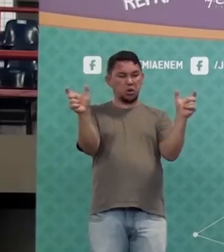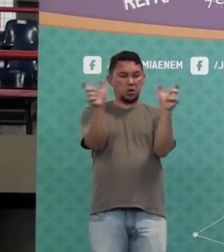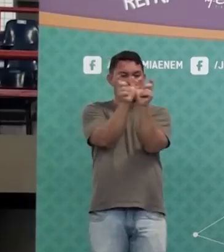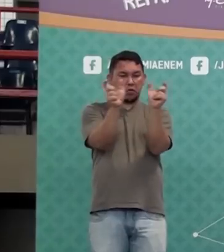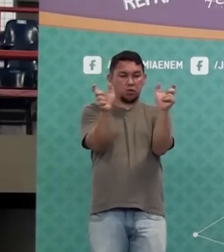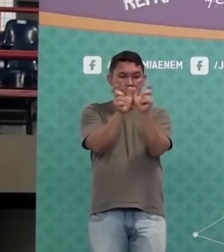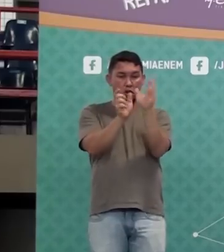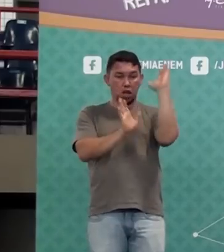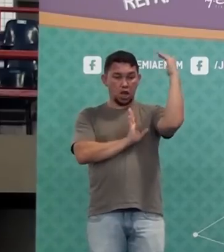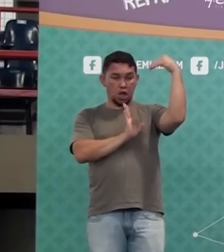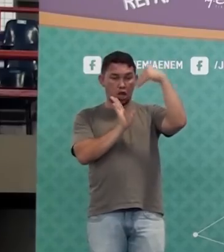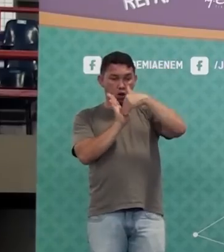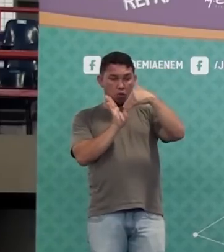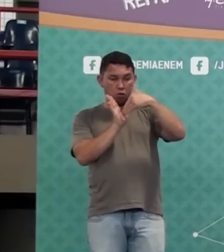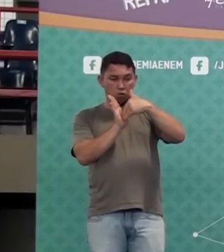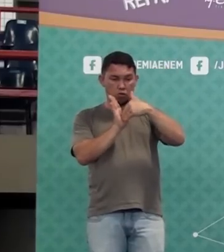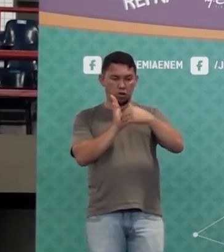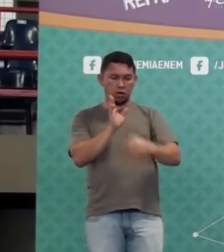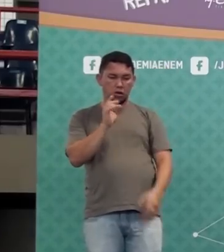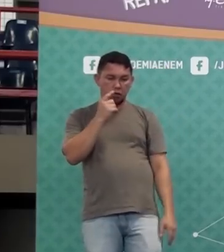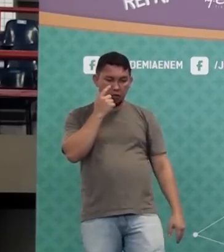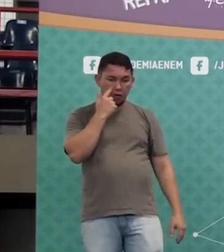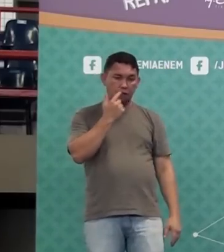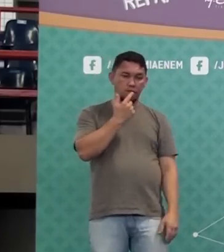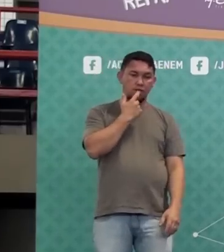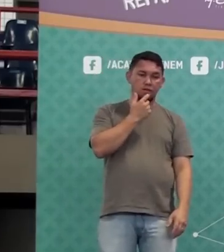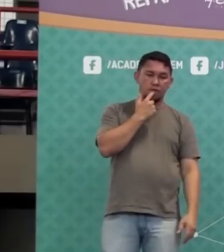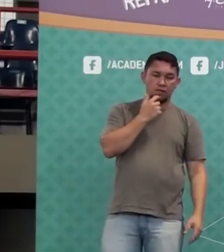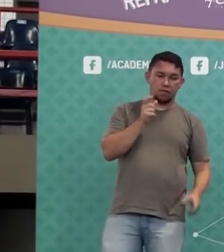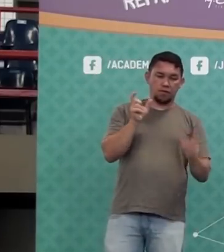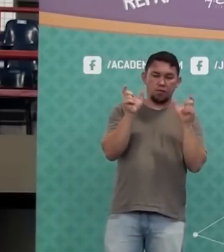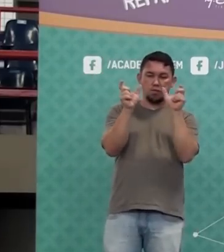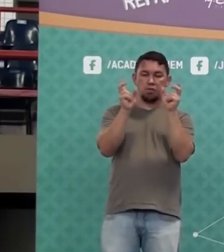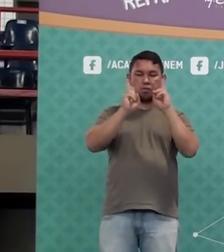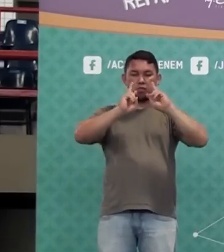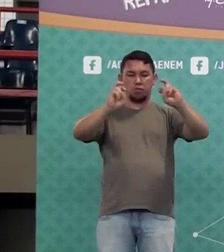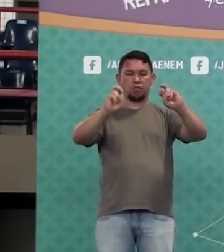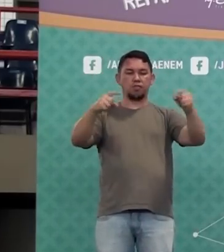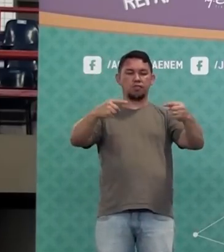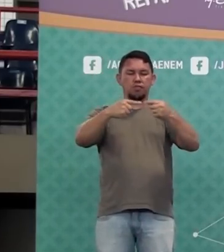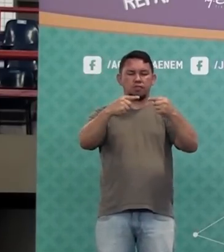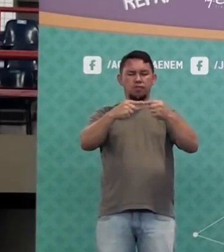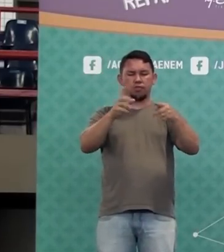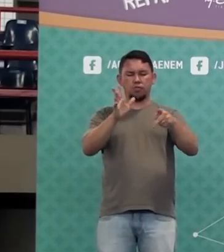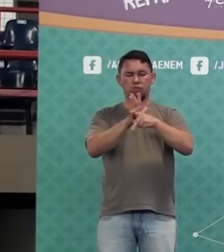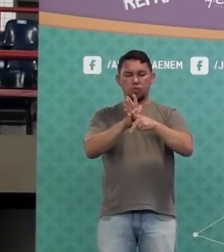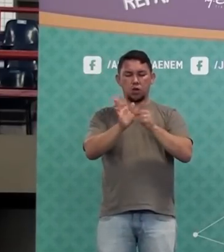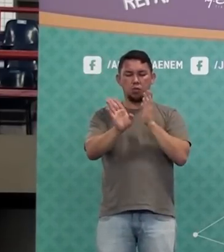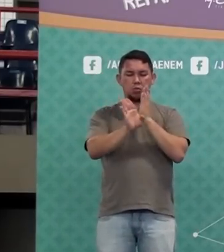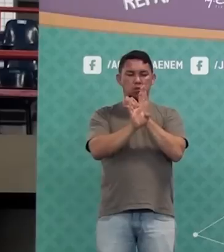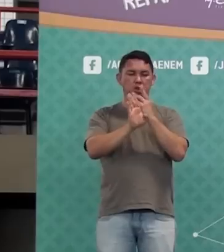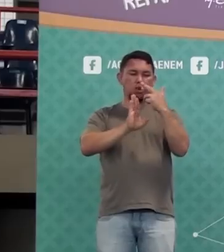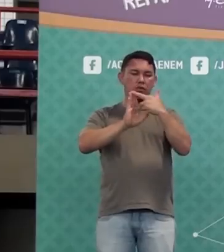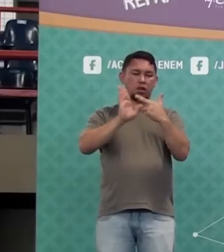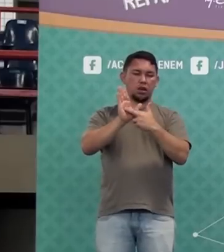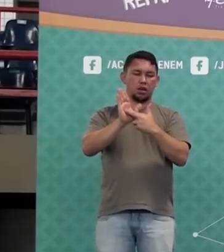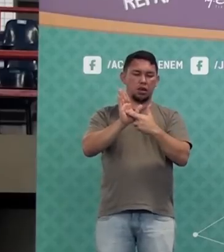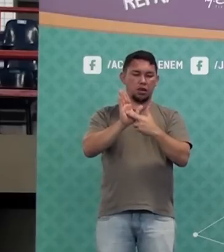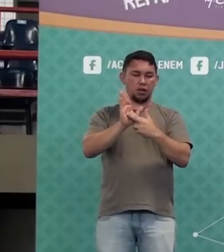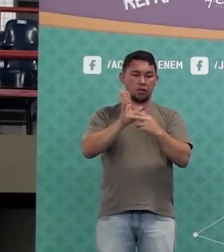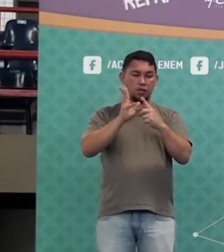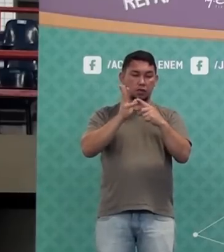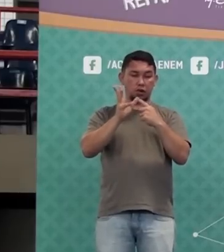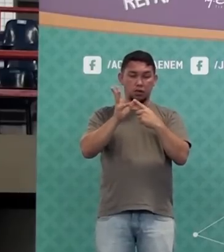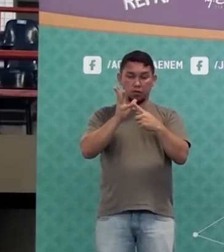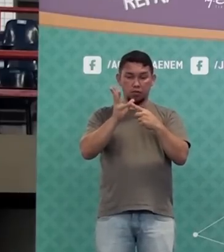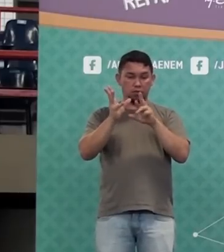última vogal e a primeira em vermelho, para você saber que elas são juntas por esta razão.